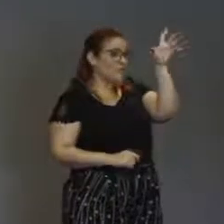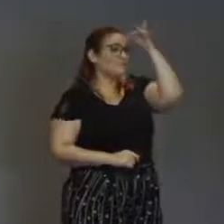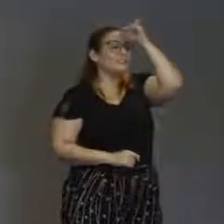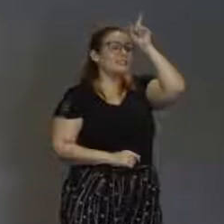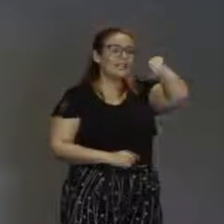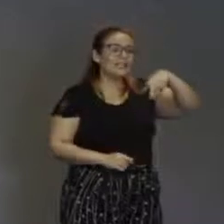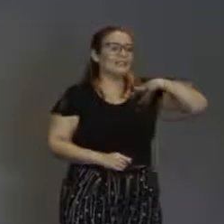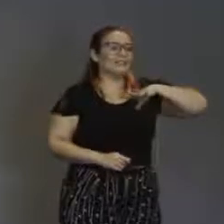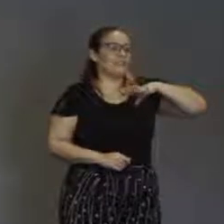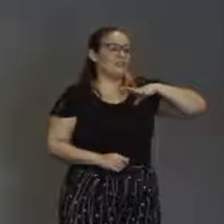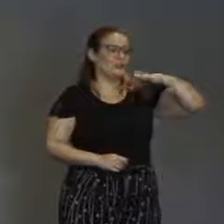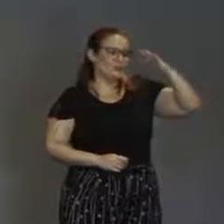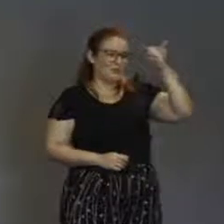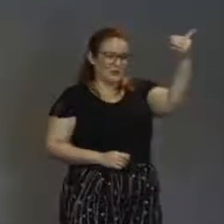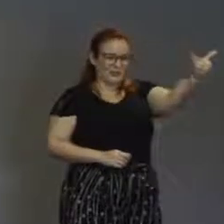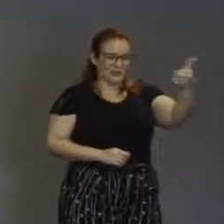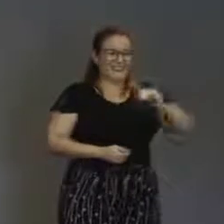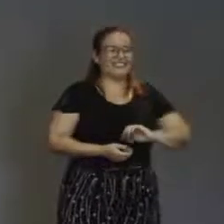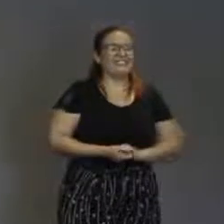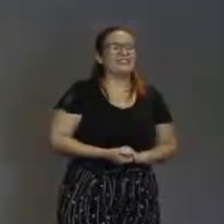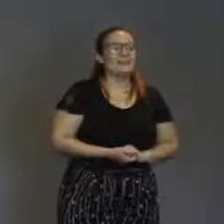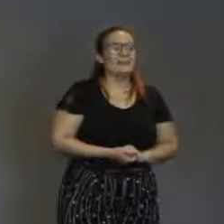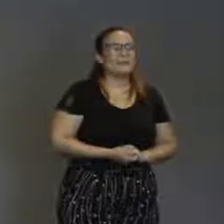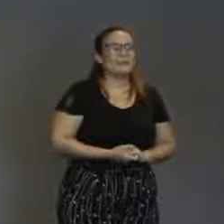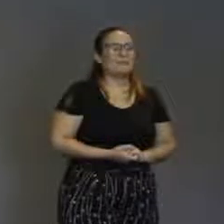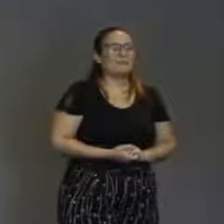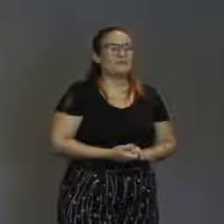Quando você falou, cidade eu do fui futuro.